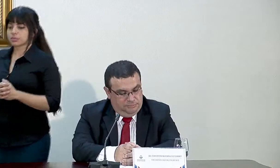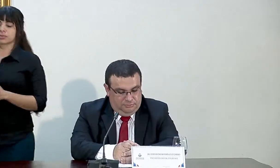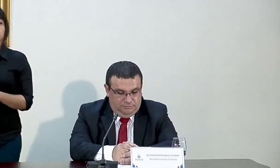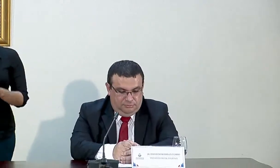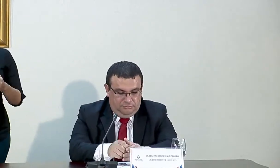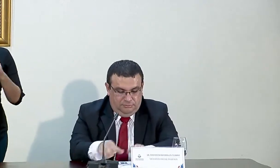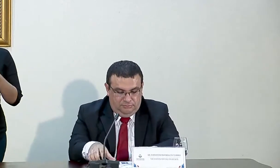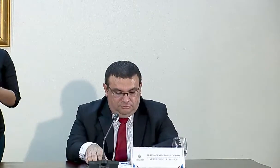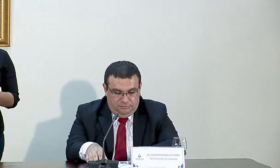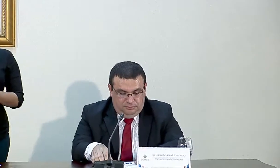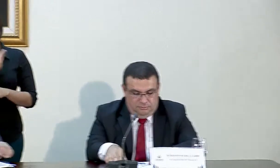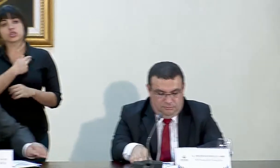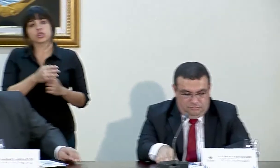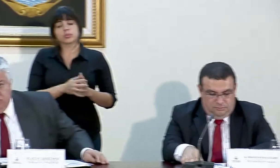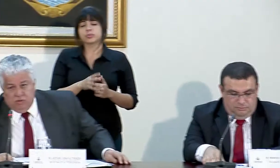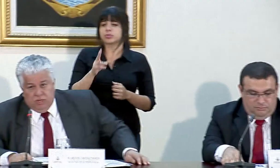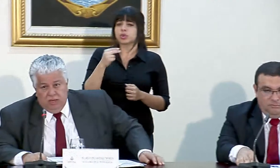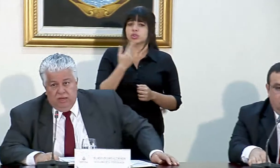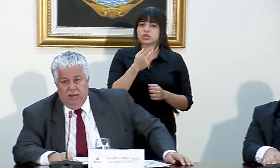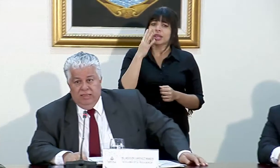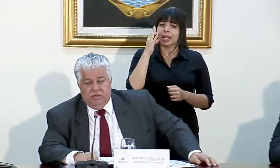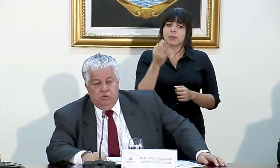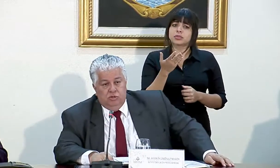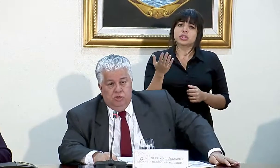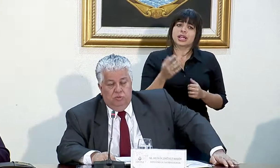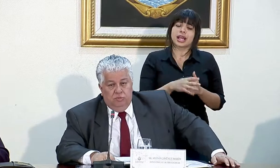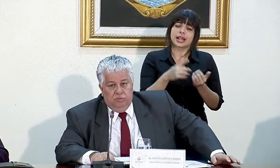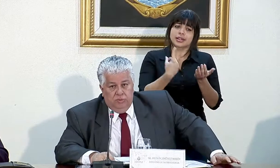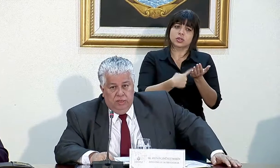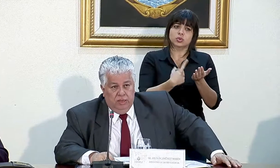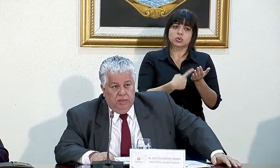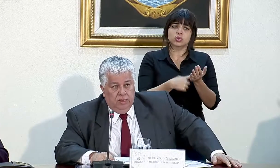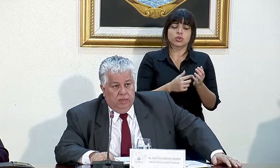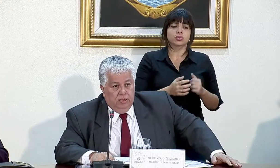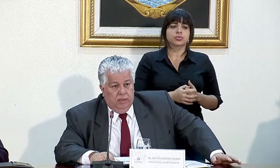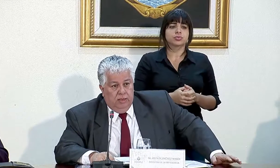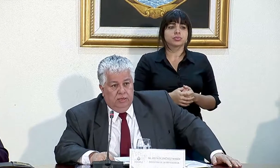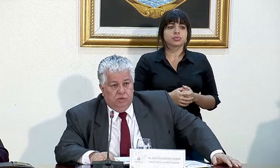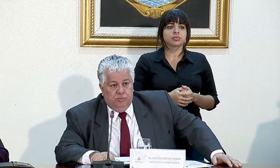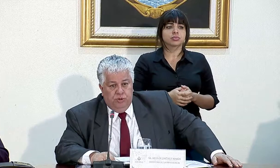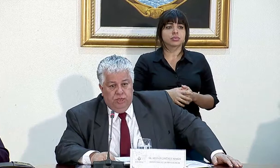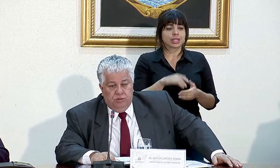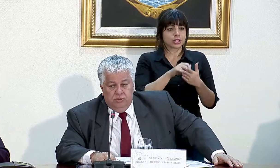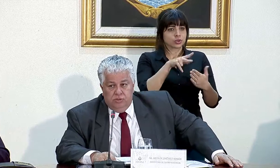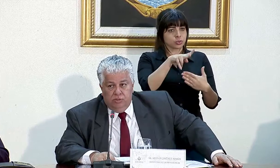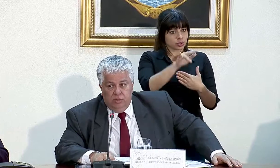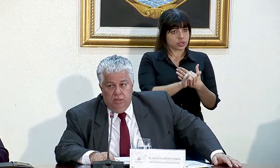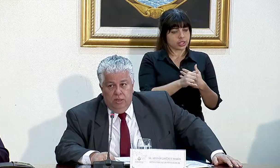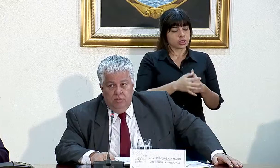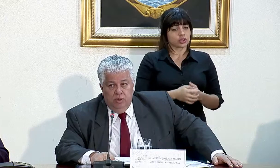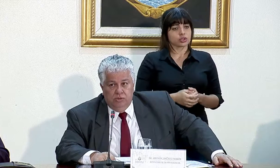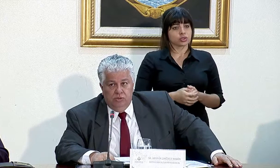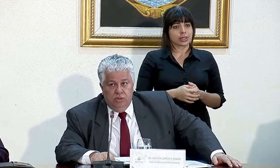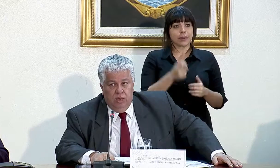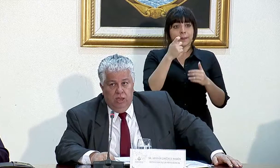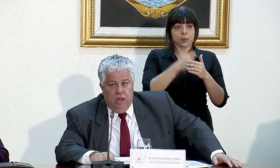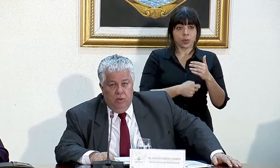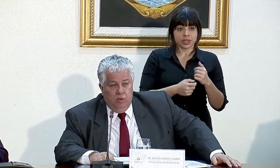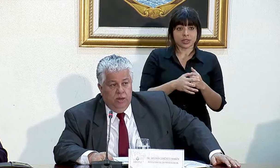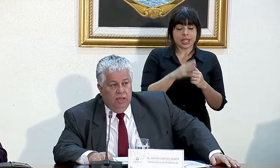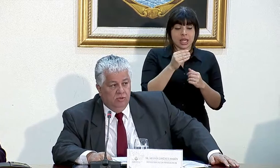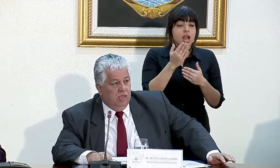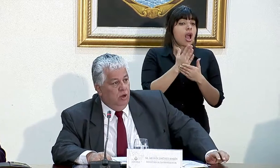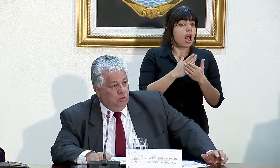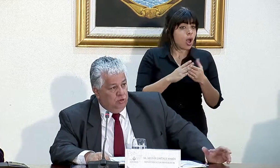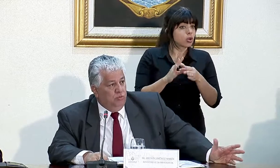Bueno, para nosotros, creemos que la discusión de estos proyectos de impuestos y